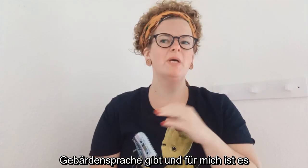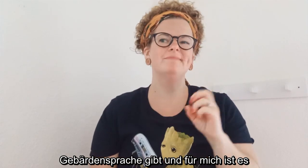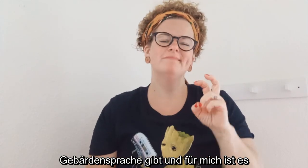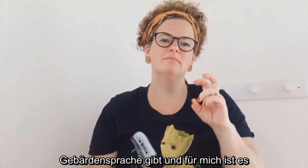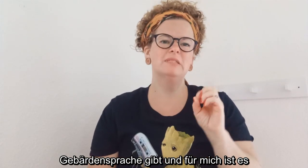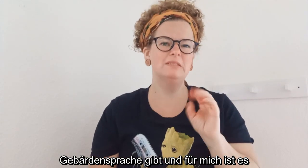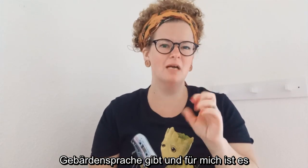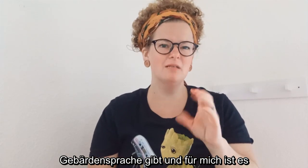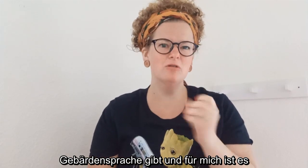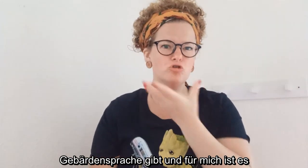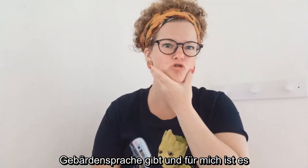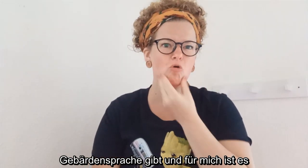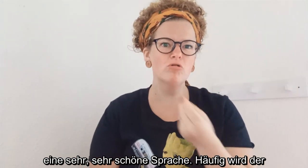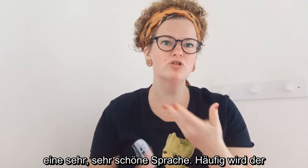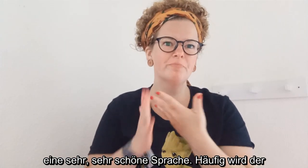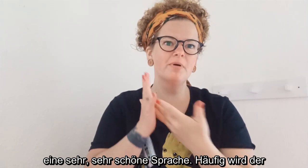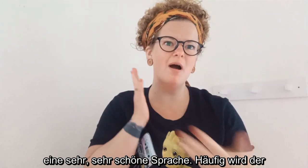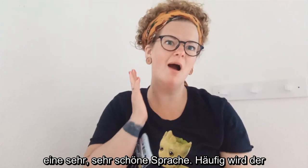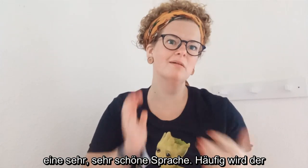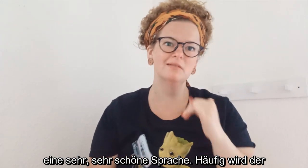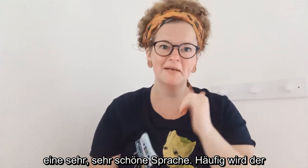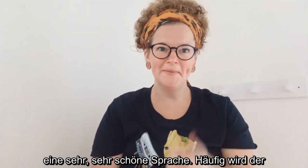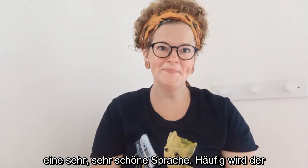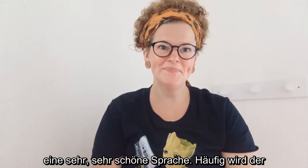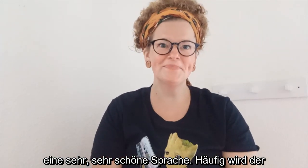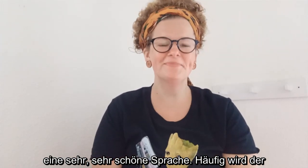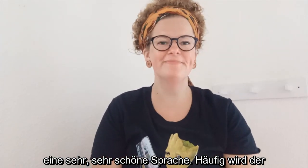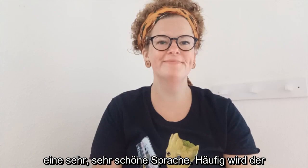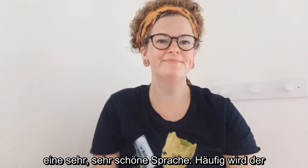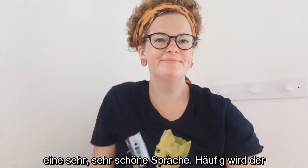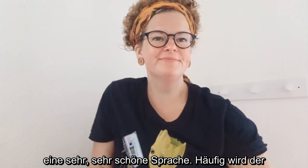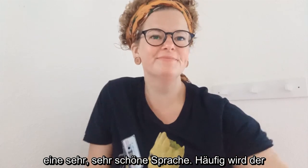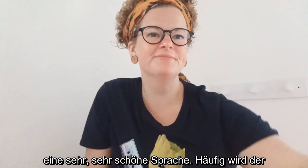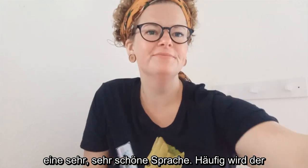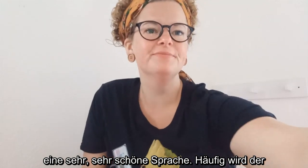Gebärdensprache gibt und für mich ist es eine sehr sehr schöne Sprache